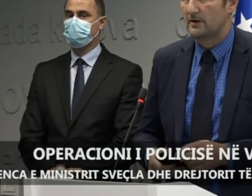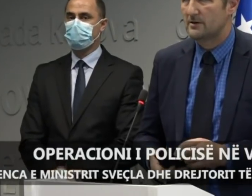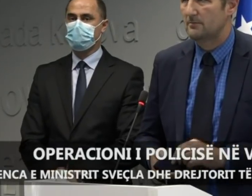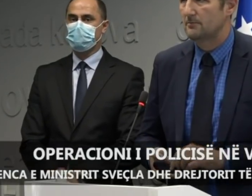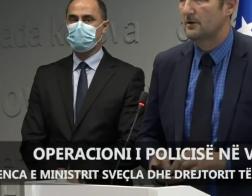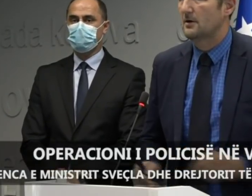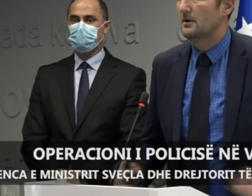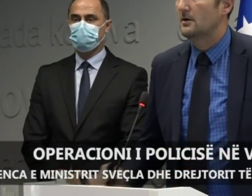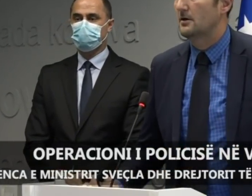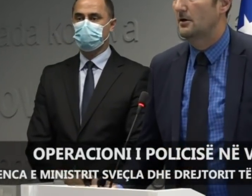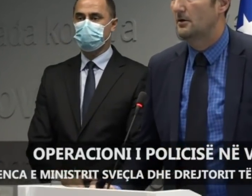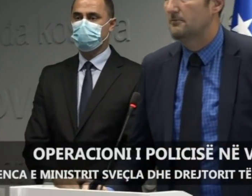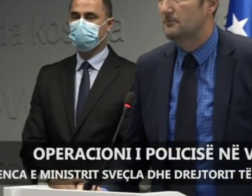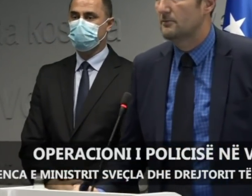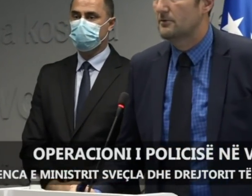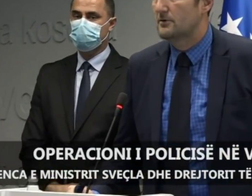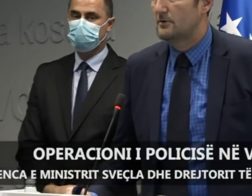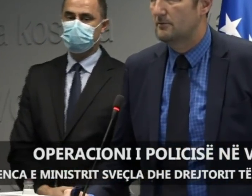Nderuar pranëshëm,